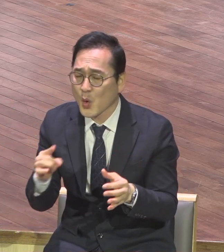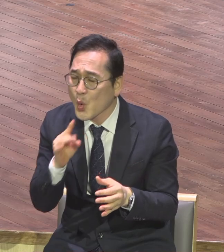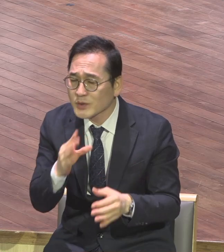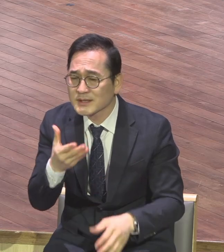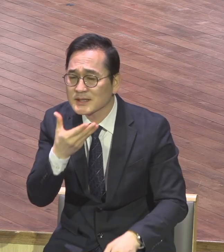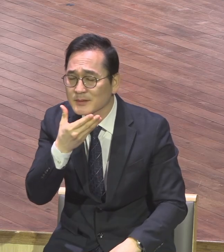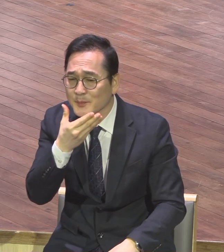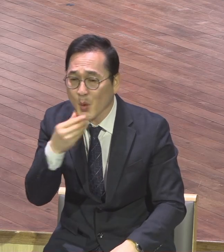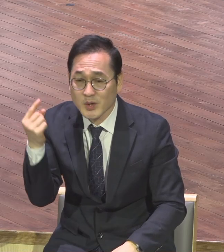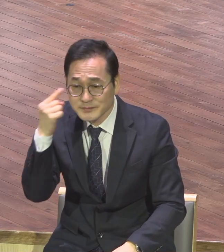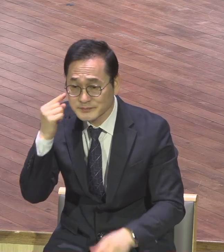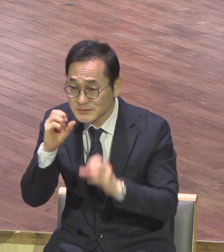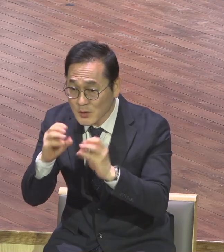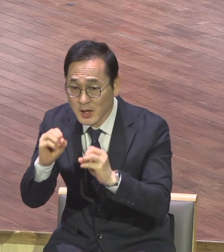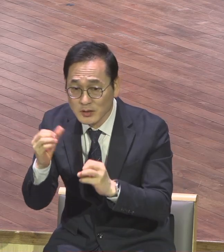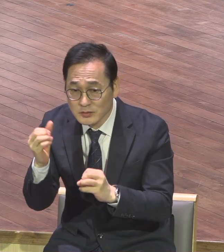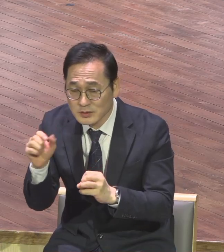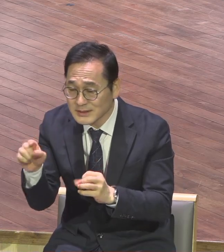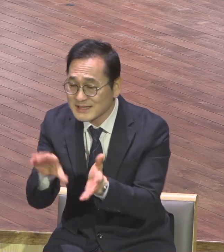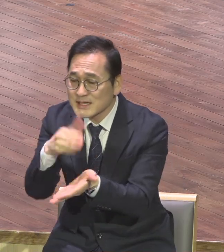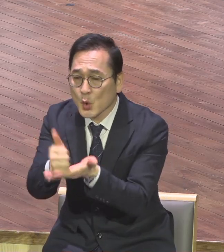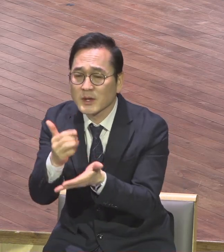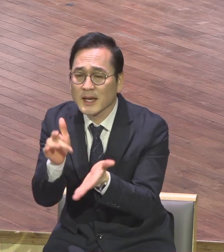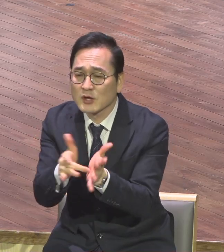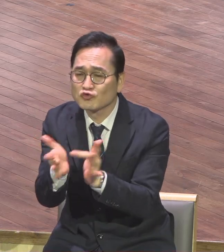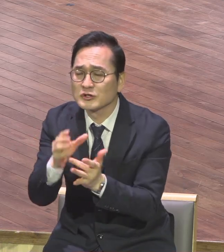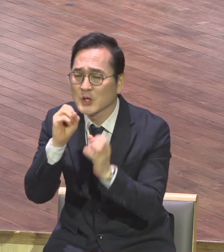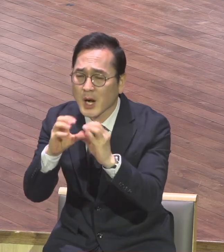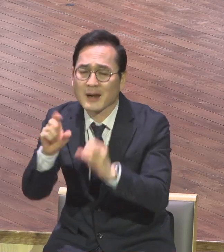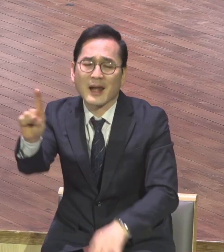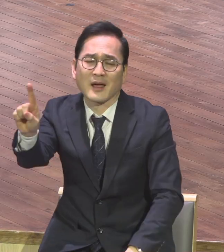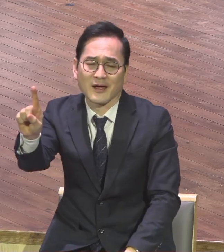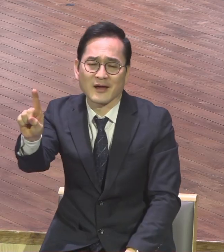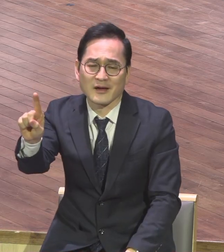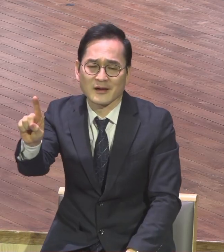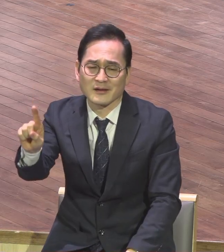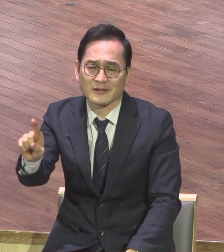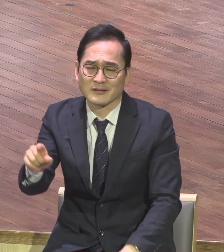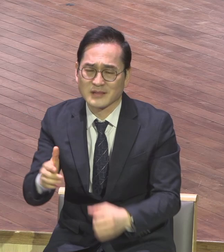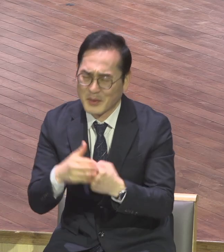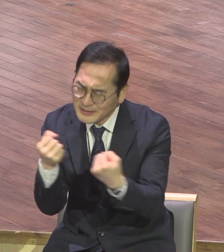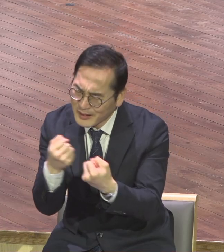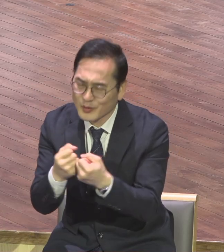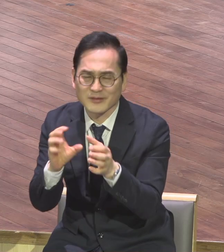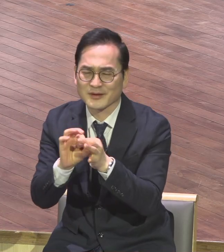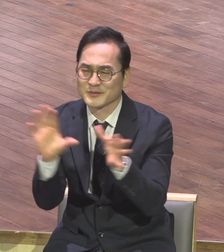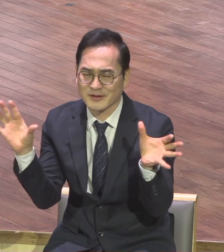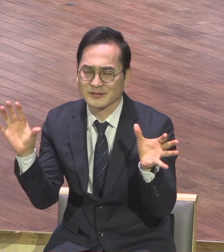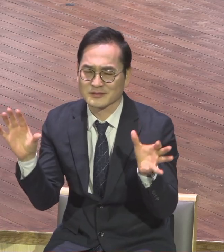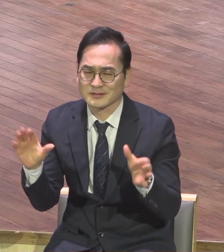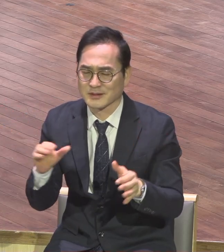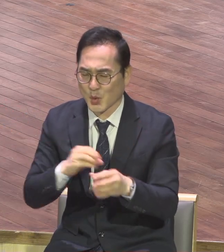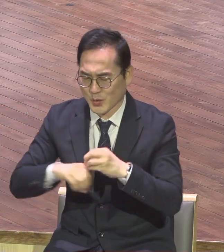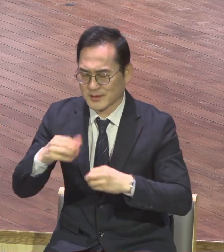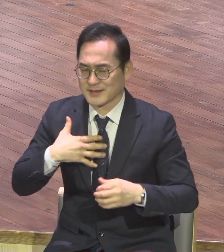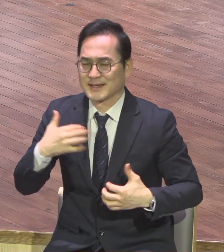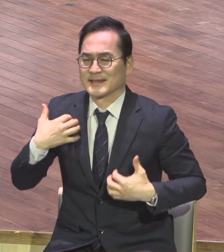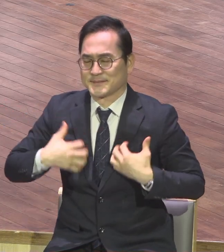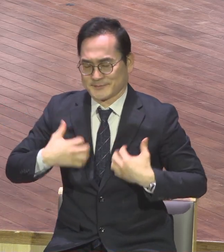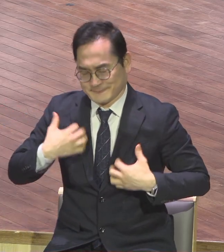전파되는 것은 그리스도니, 이로써 나는 기뻐하고 또한 기뻐하리라. 아멘.